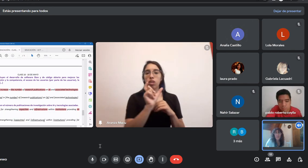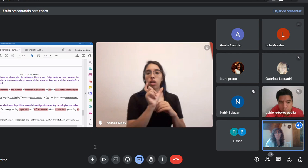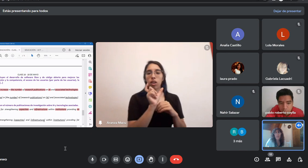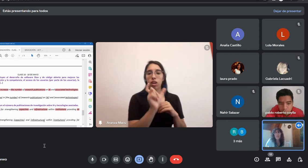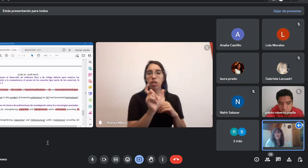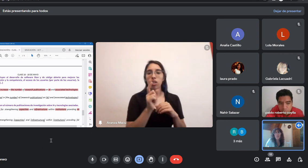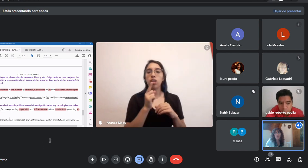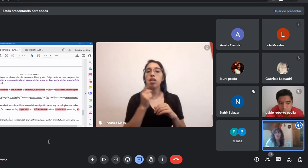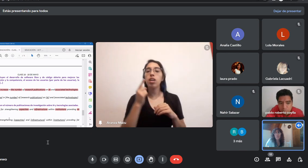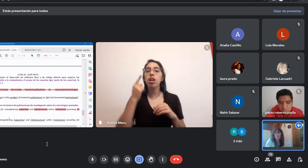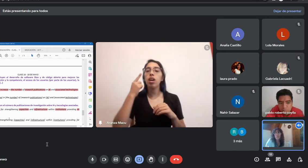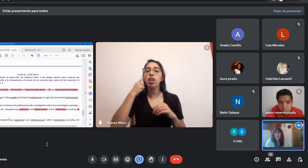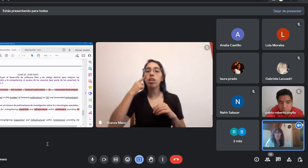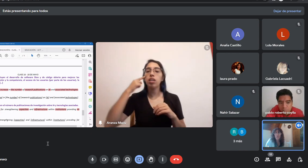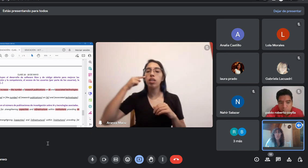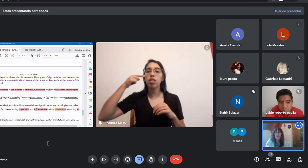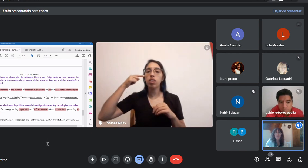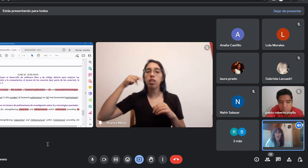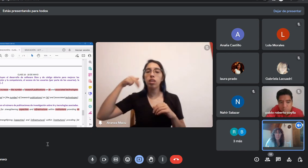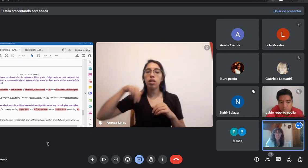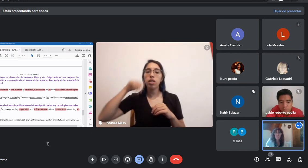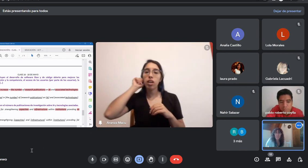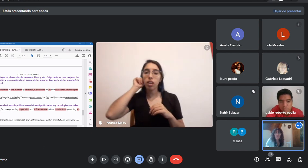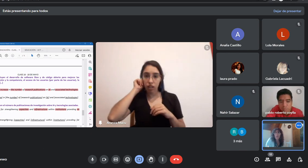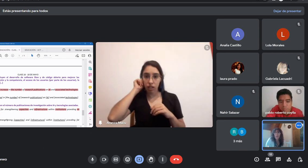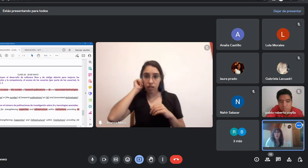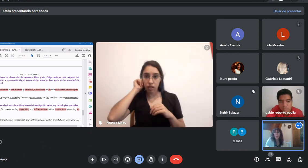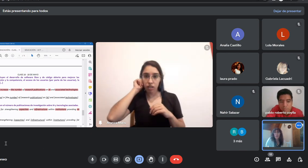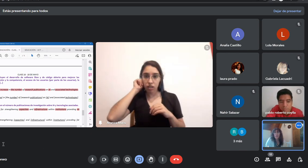que me van a decir cómo está funcionando, y acá.